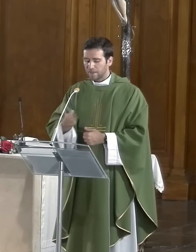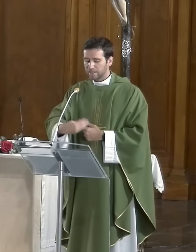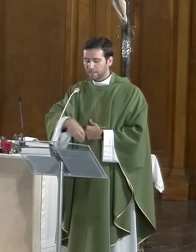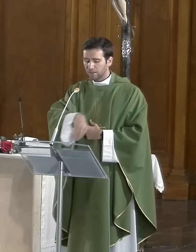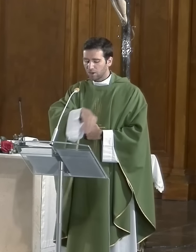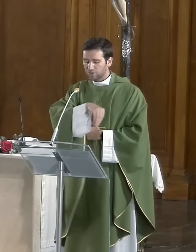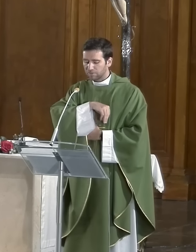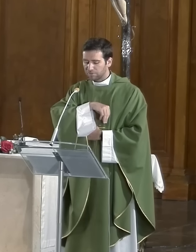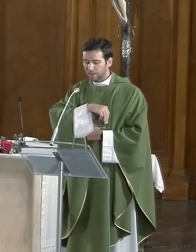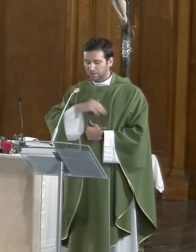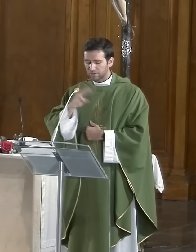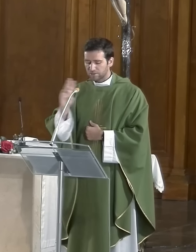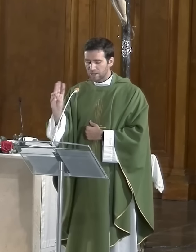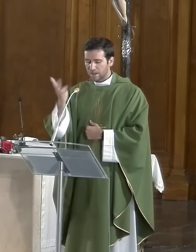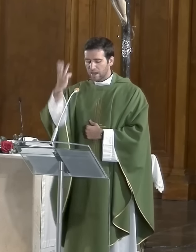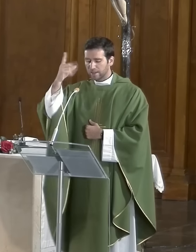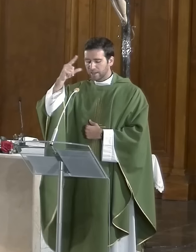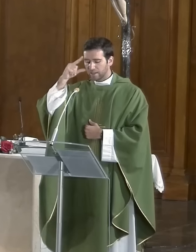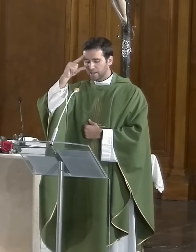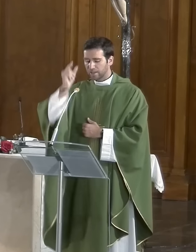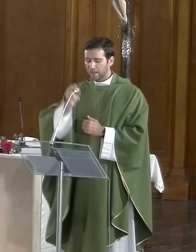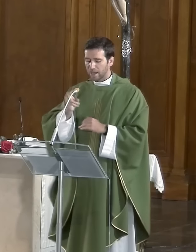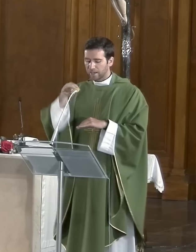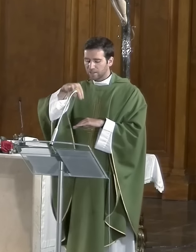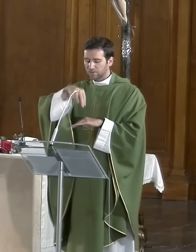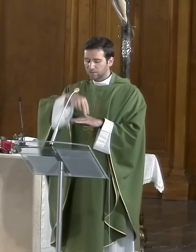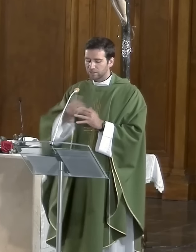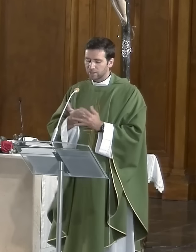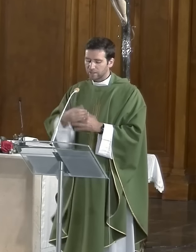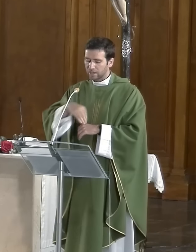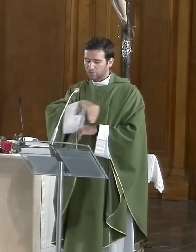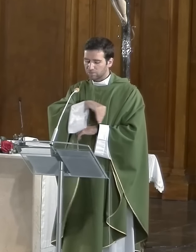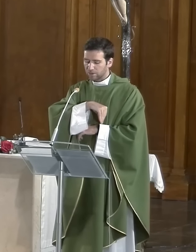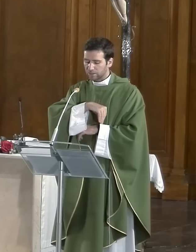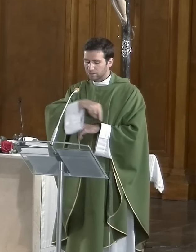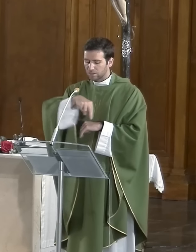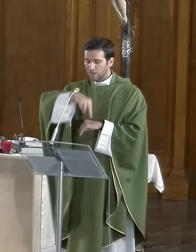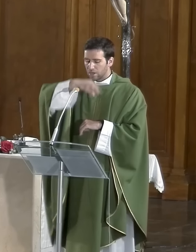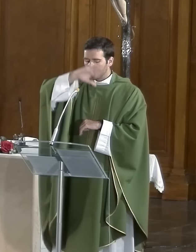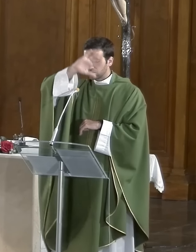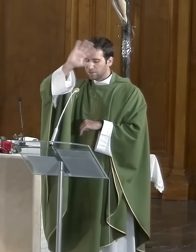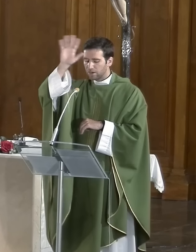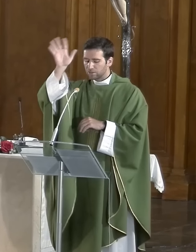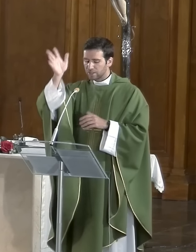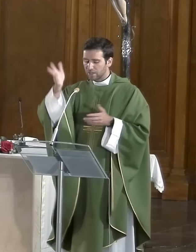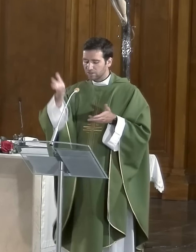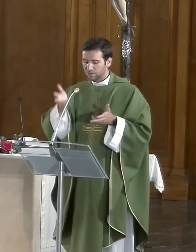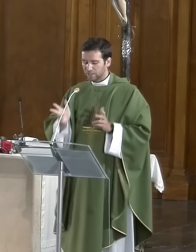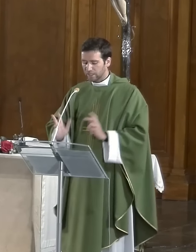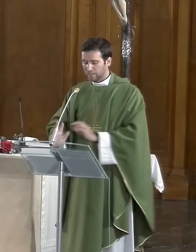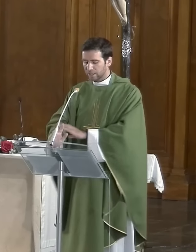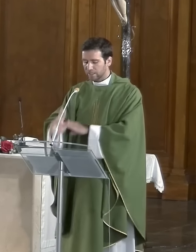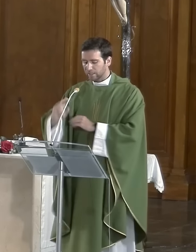descendió a los infiernos. Al tercer día resucitó de entre los muertos, subió a los cielos y está sentado